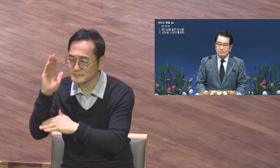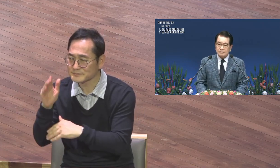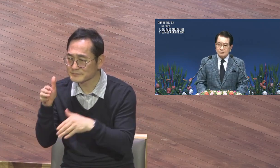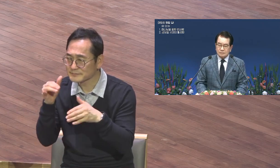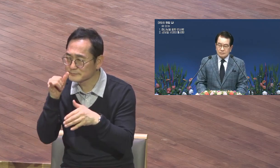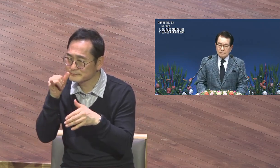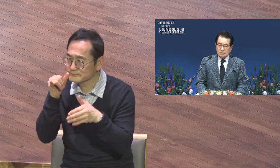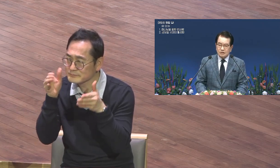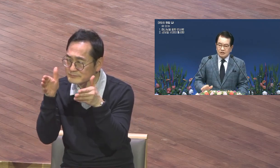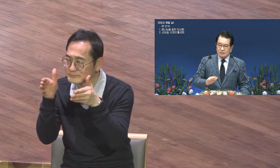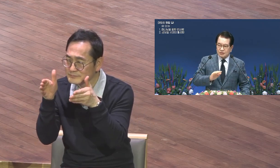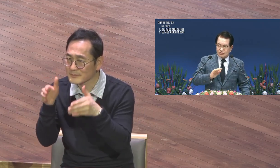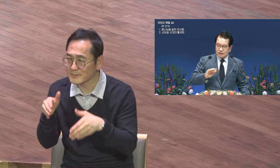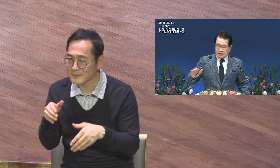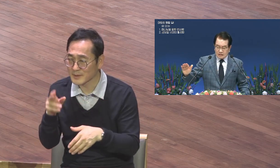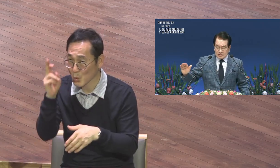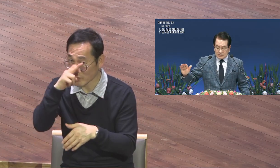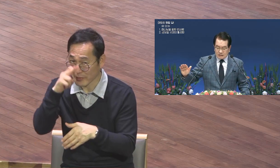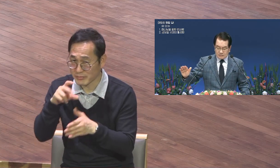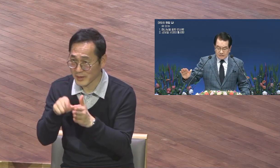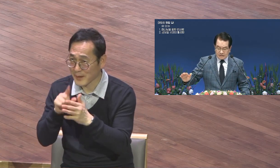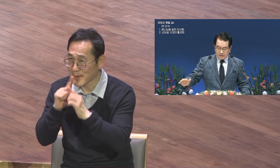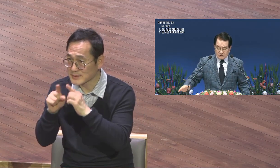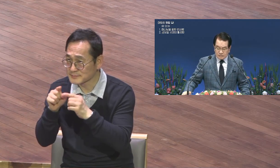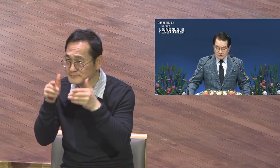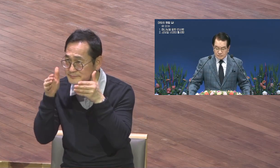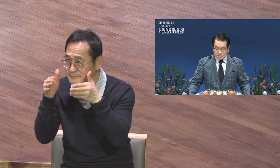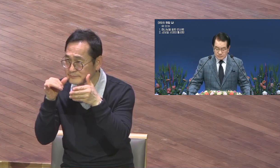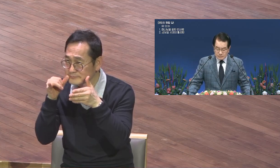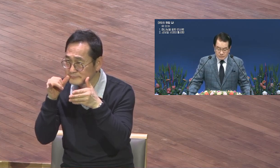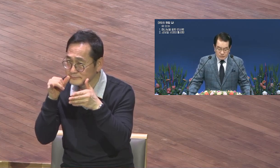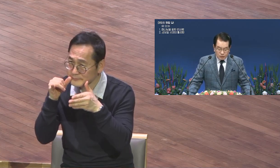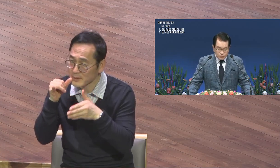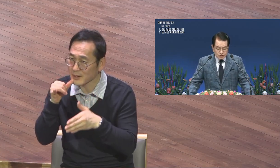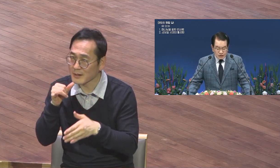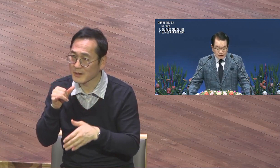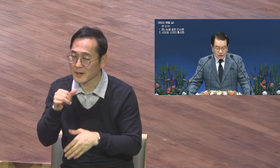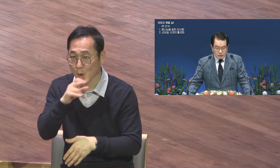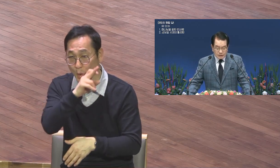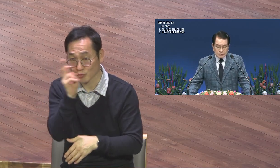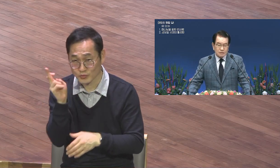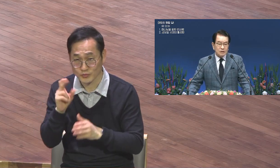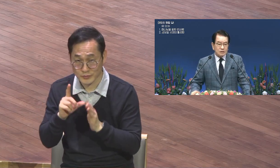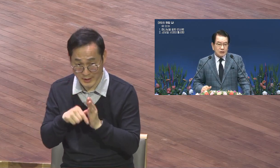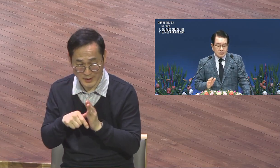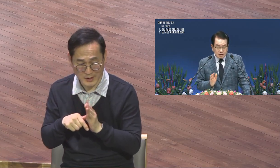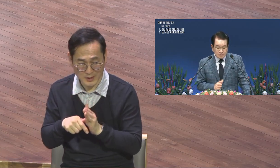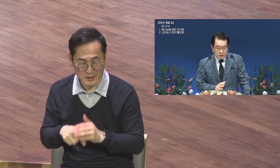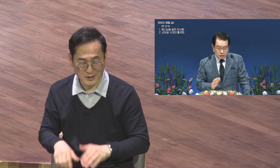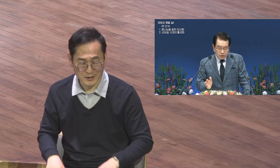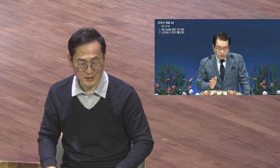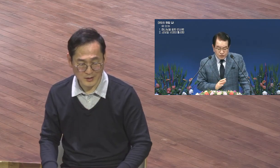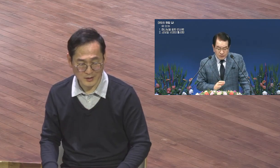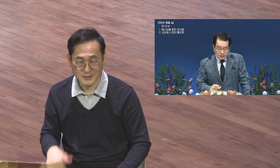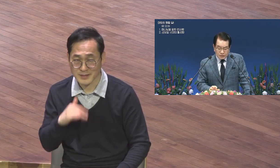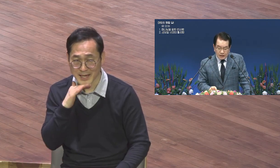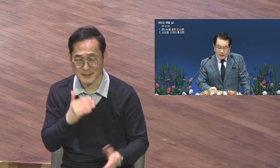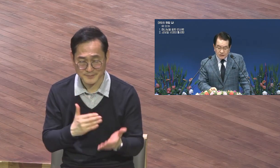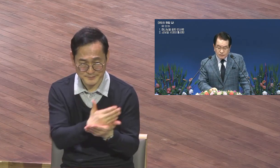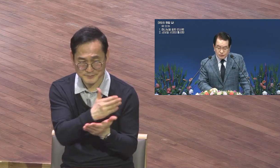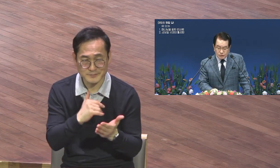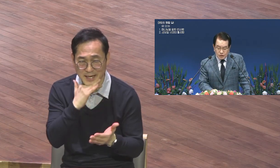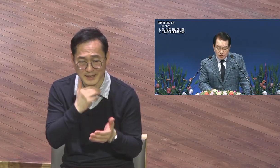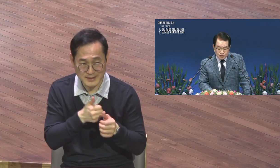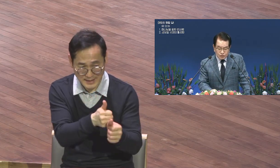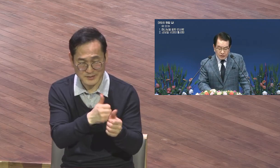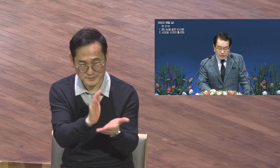오전까지 영적 서밋으로 촥 메시지도 오후 시간에는 활용해서 각 연령별로 분야별로